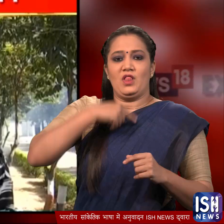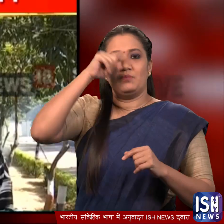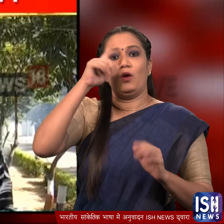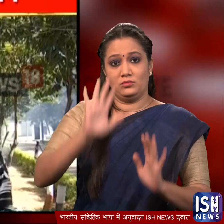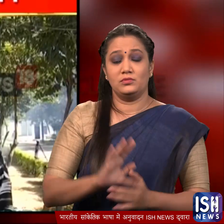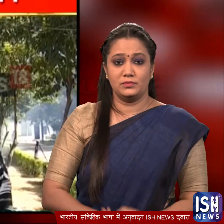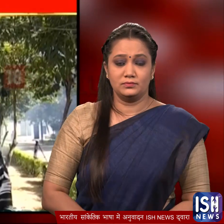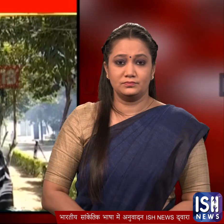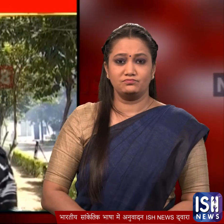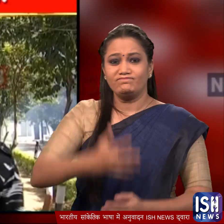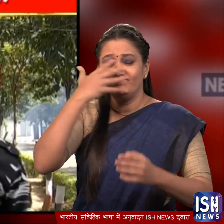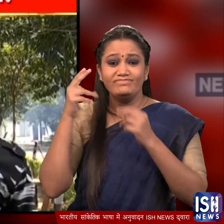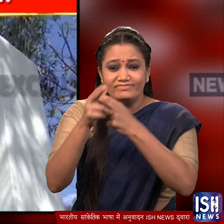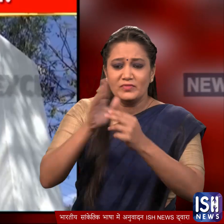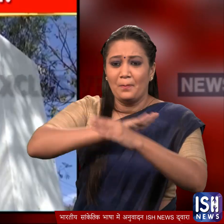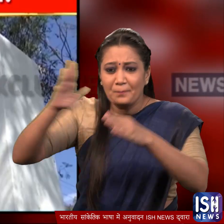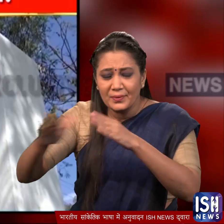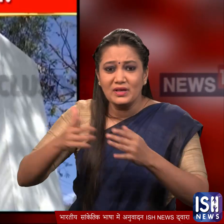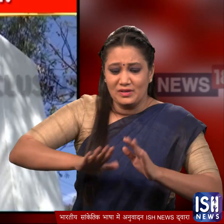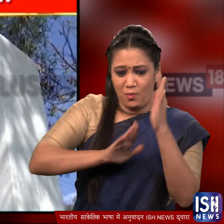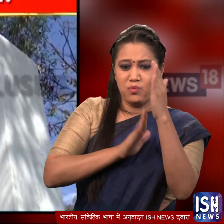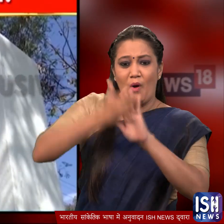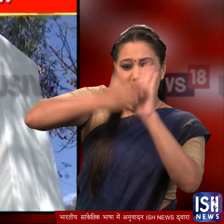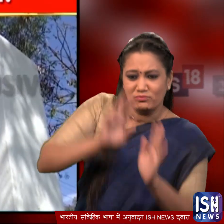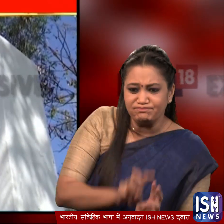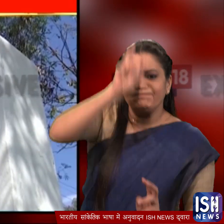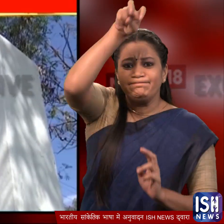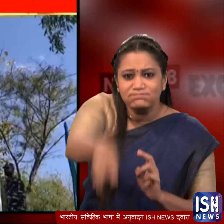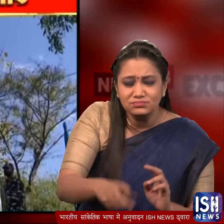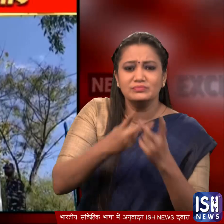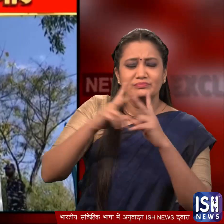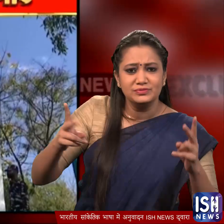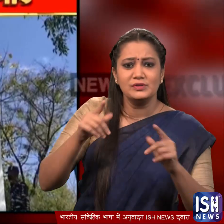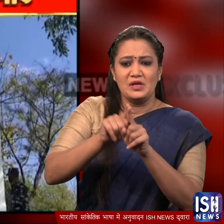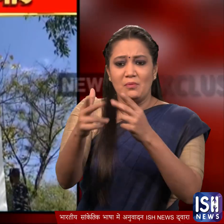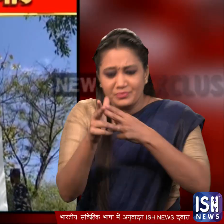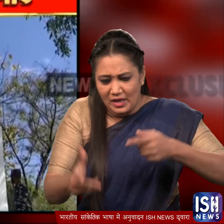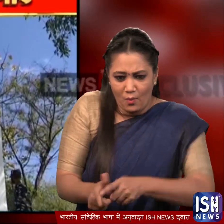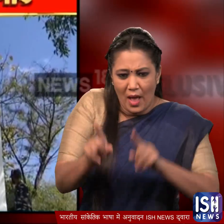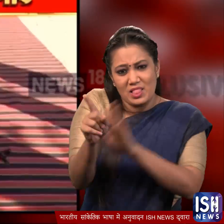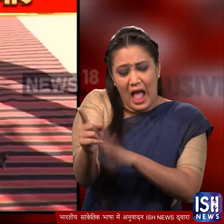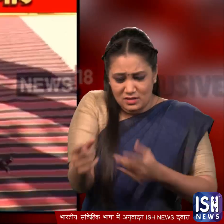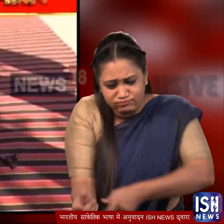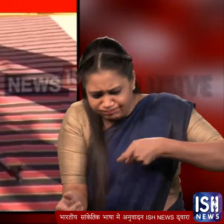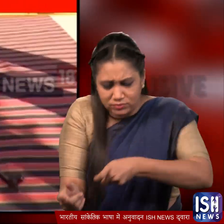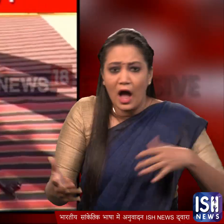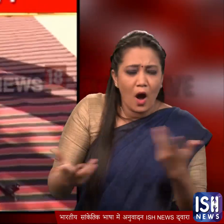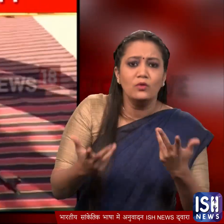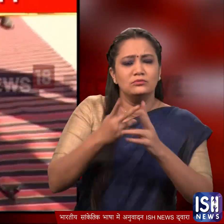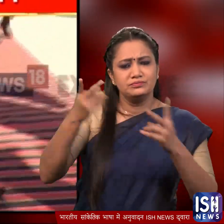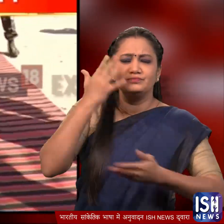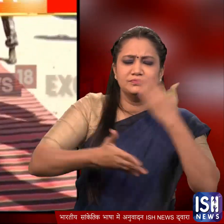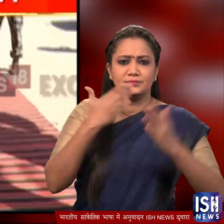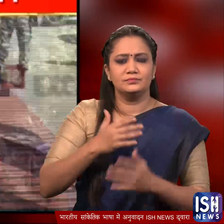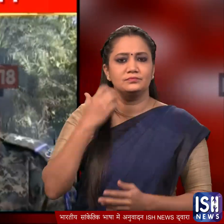बहुत प्राउड फील होता है यहाँ के। आतंकियों के खात्मे के लिए ऊंची दीवार को कूदकर जाने की ट्रेनिंग के साथ एक हाथ से राइफल को खोलने के गुर भी